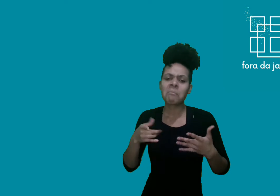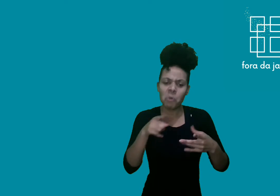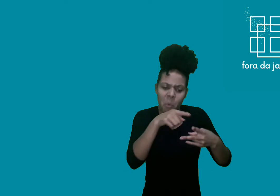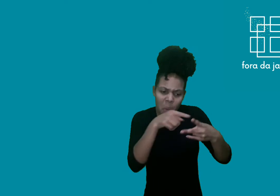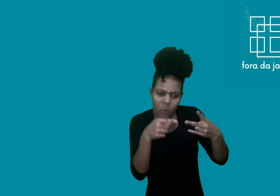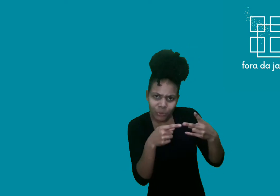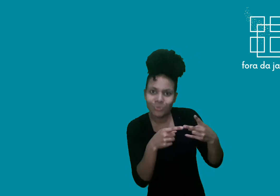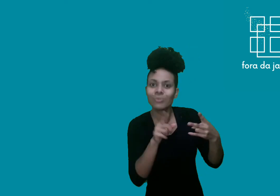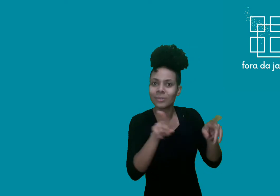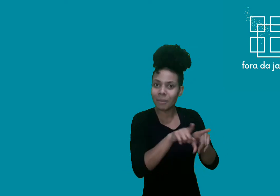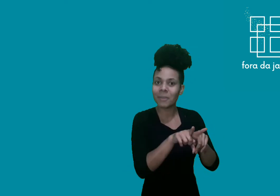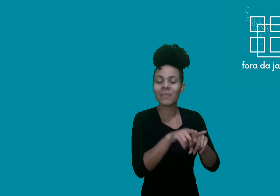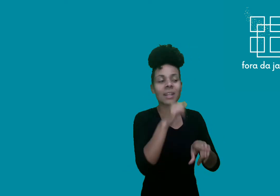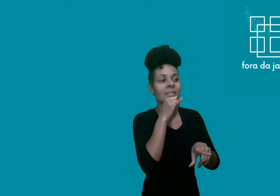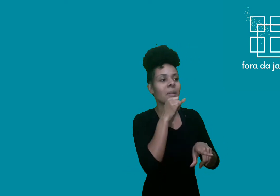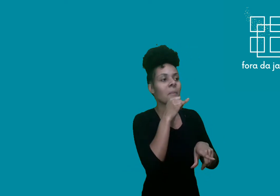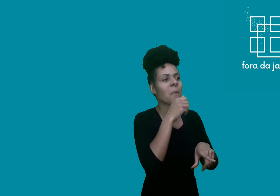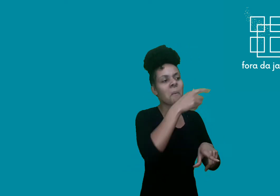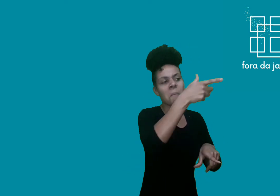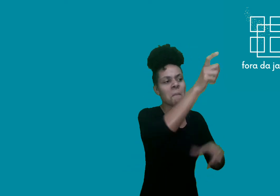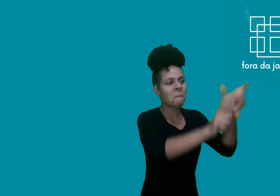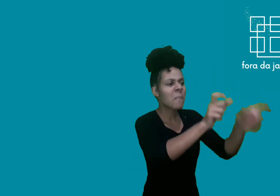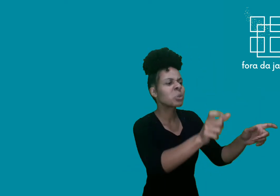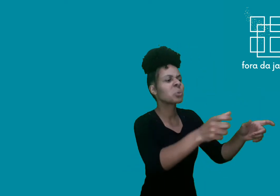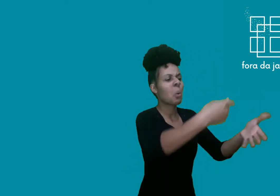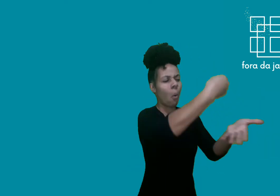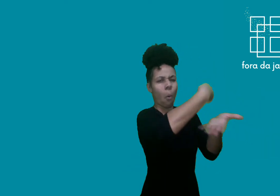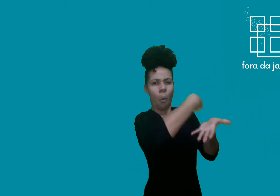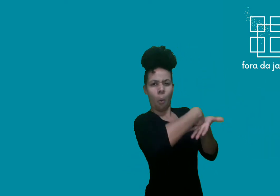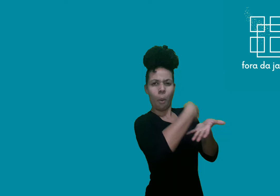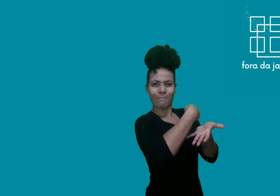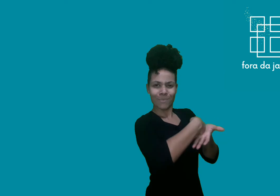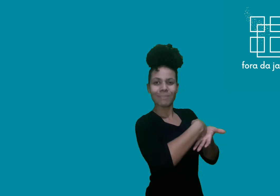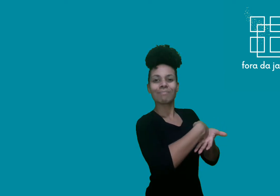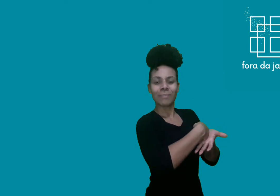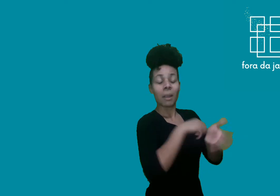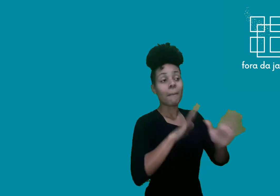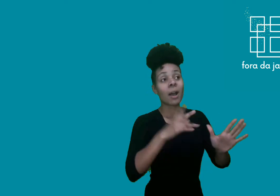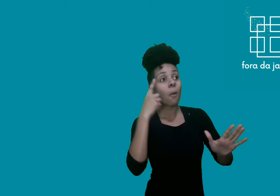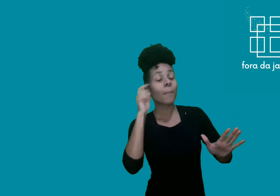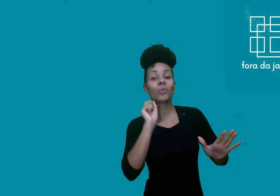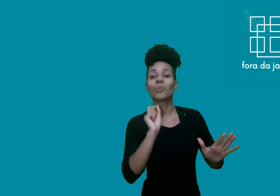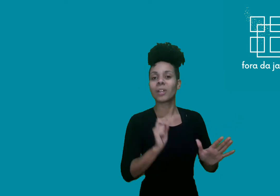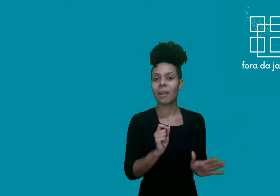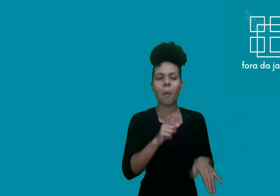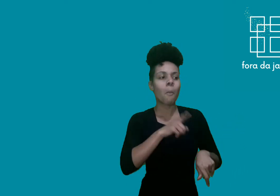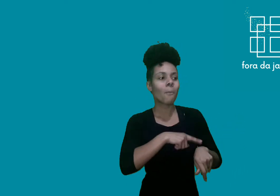mim ou não. Seja um relacionamento, seja um emprego, né? Qualquer área da vida. E aí eu vou olhar para ele e